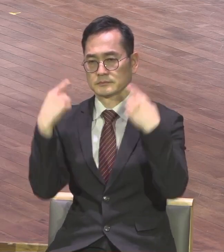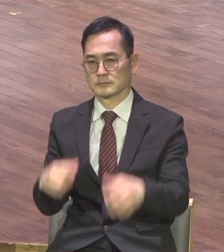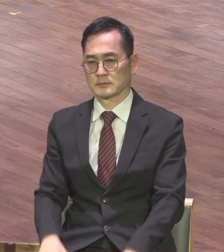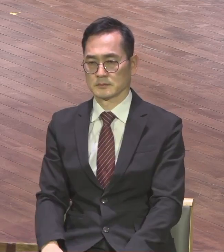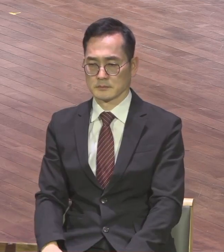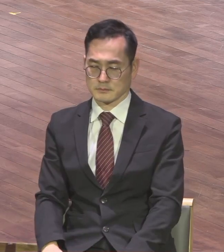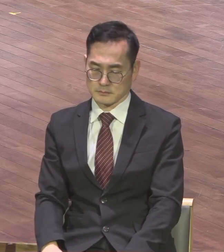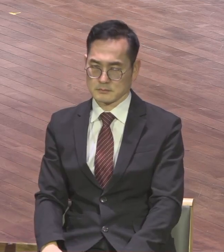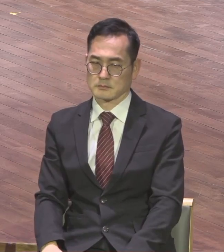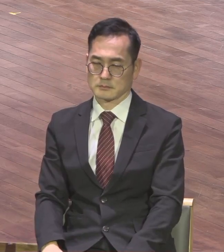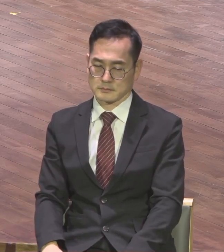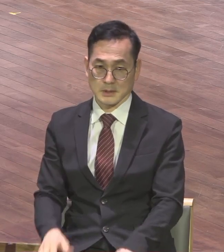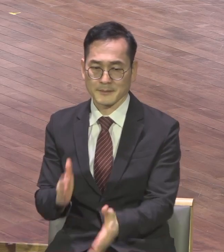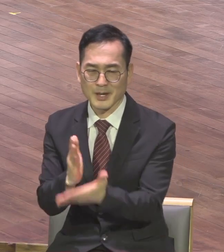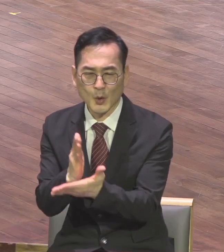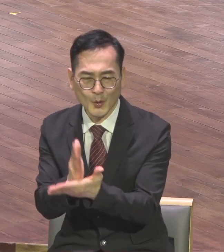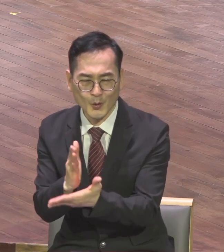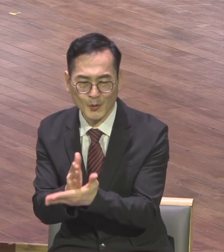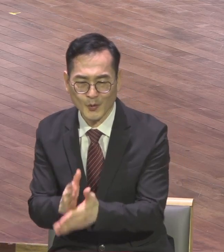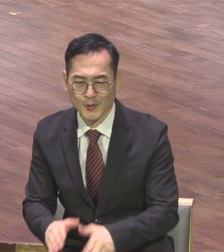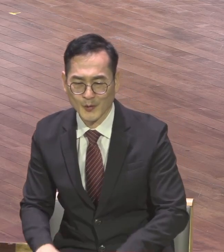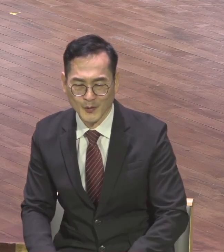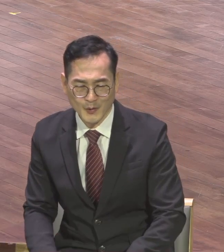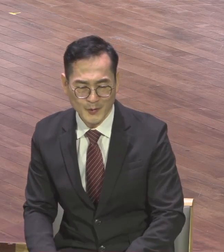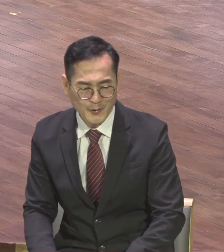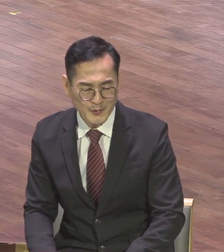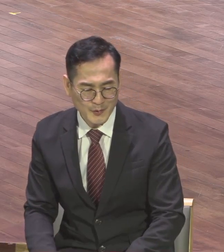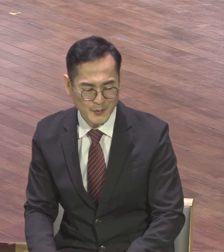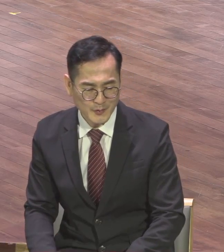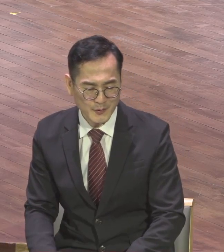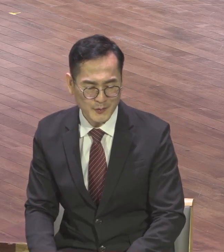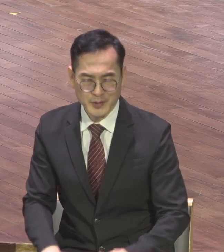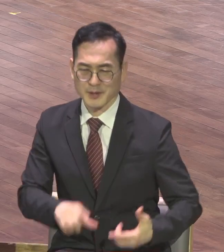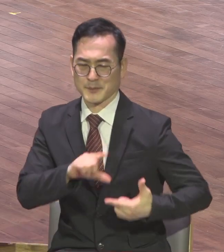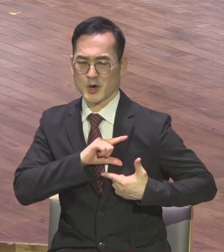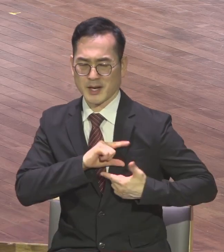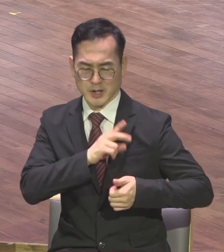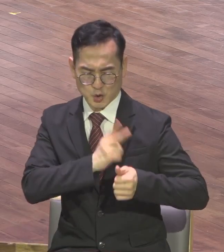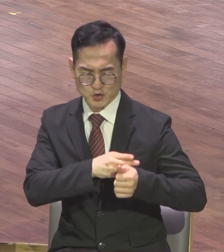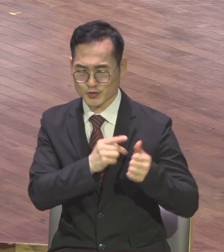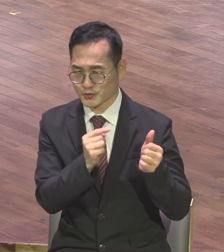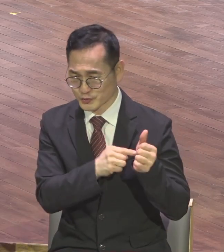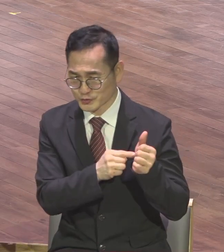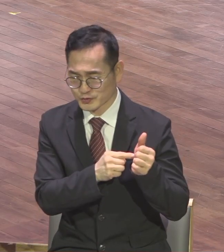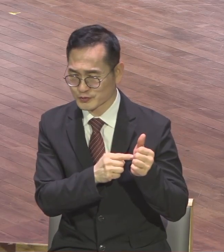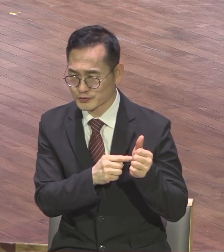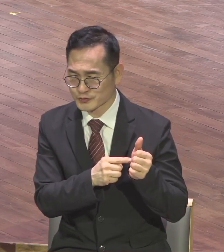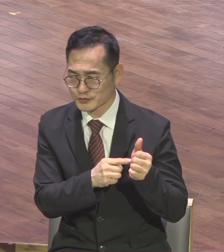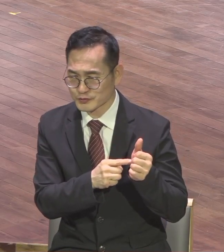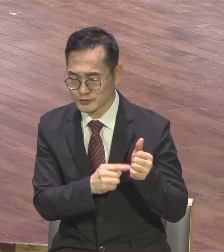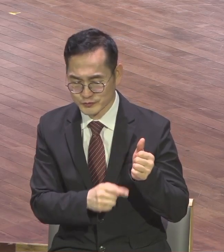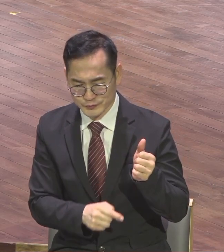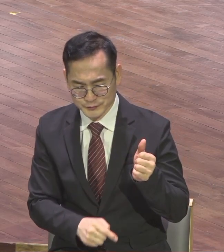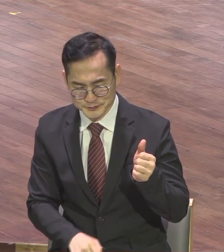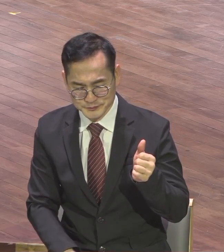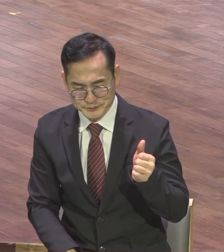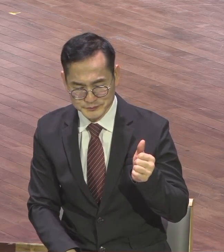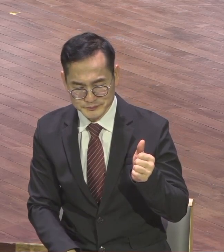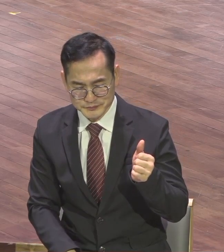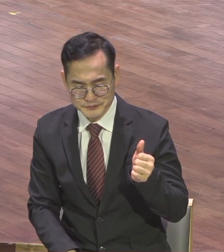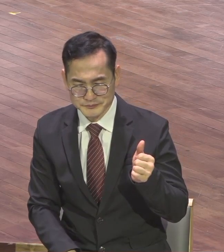플루신학교 교회 성장학 명예 교수요 에드 깁슨이라는 이 교수가